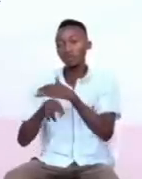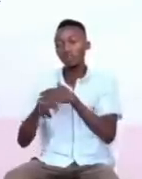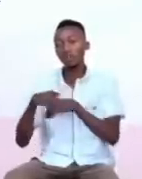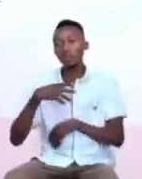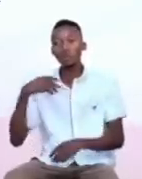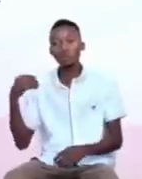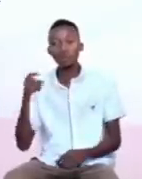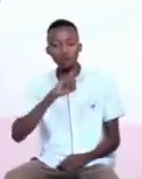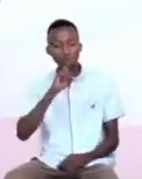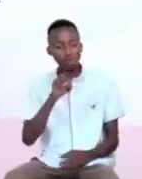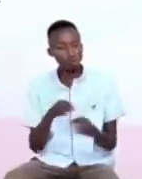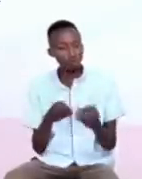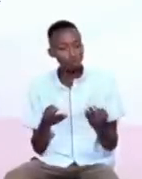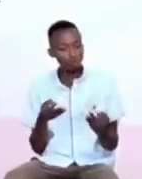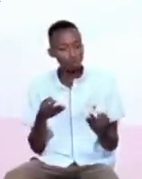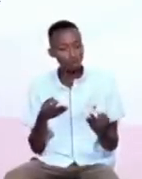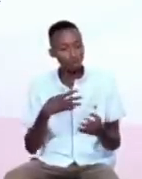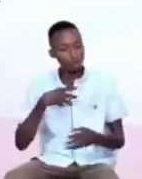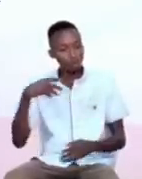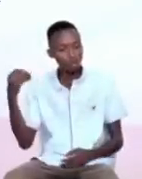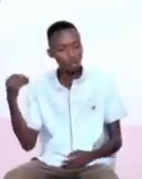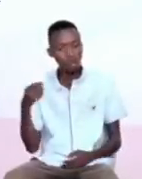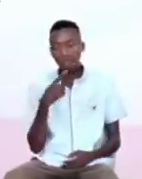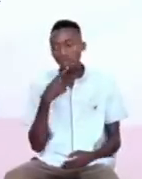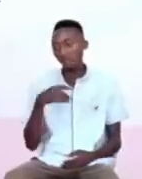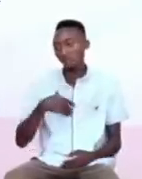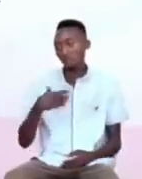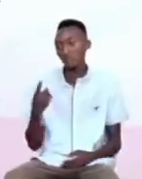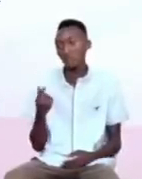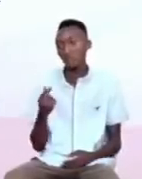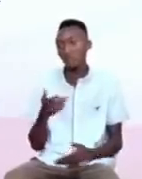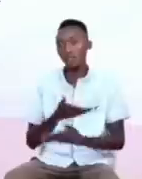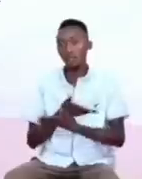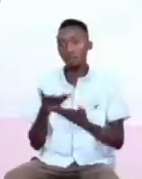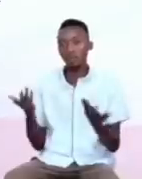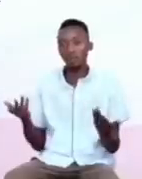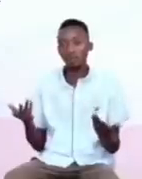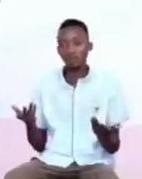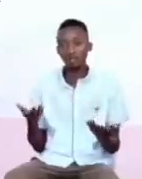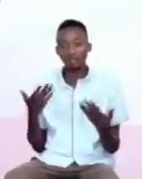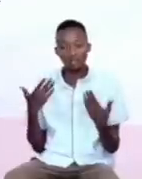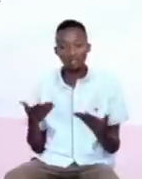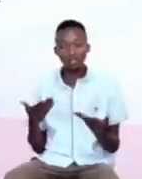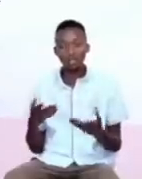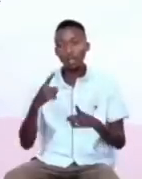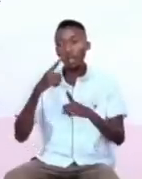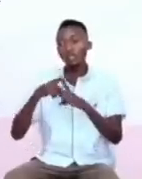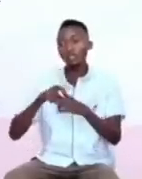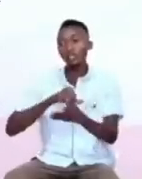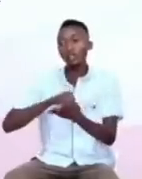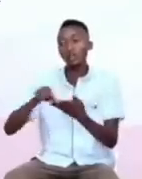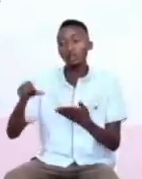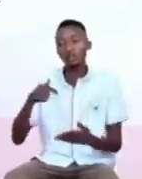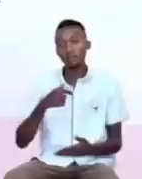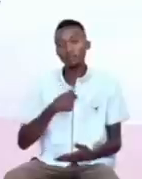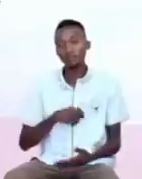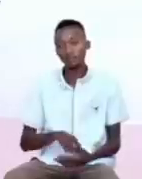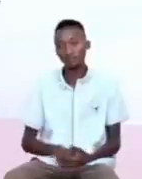Alafu anaulizwa kwa nini uende, anasema sina hela ya chumba. Kwa hiyo kanisa linilipi.